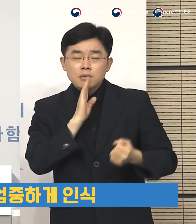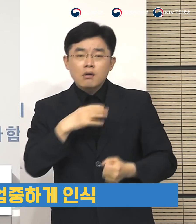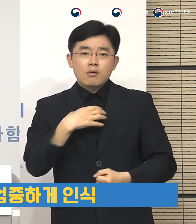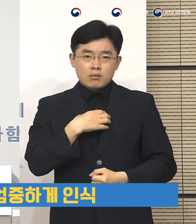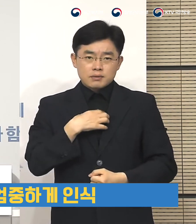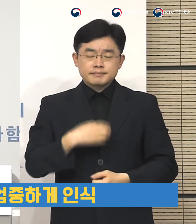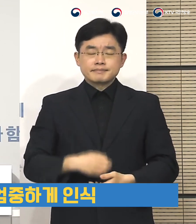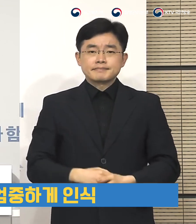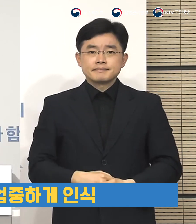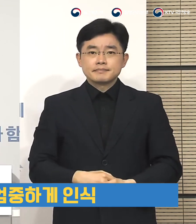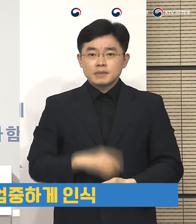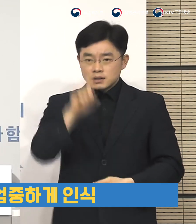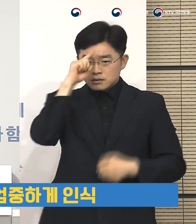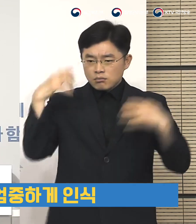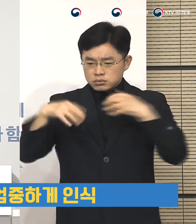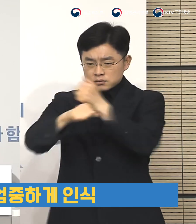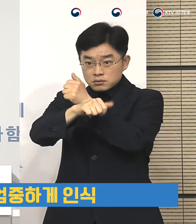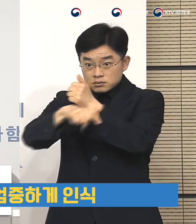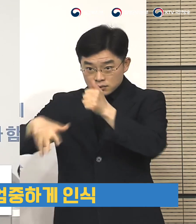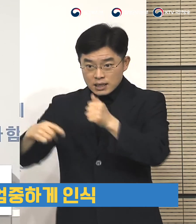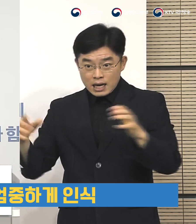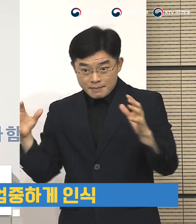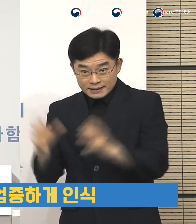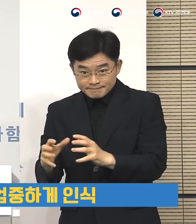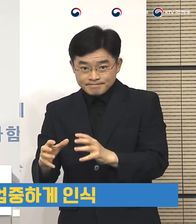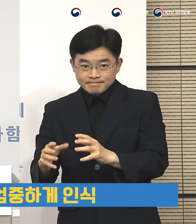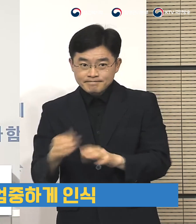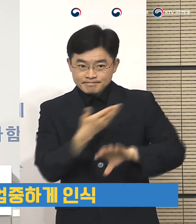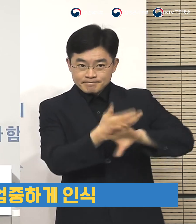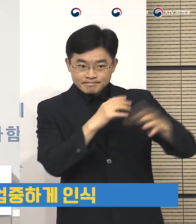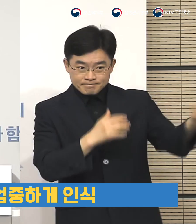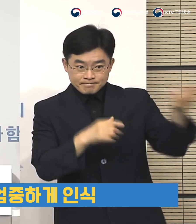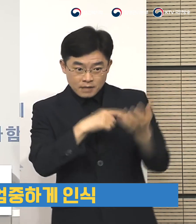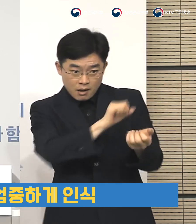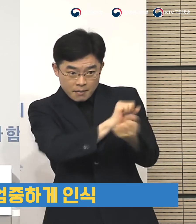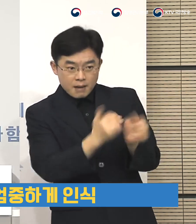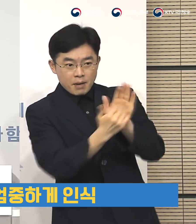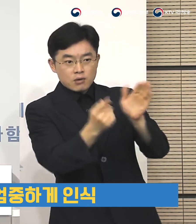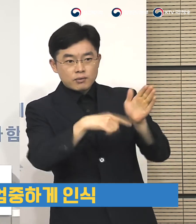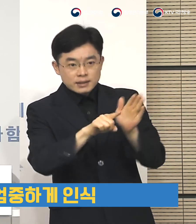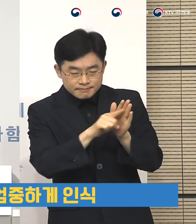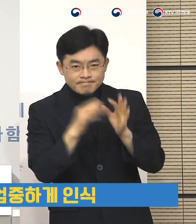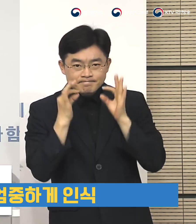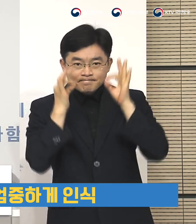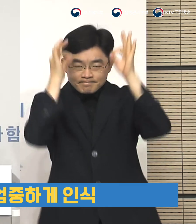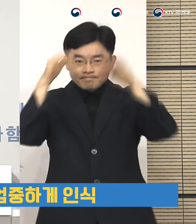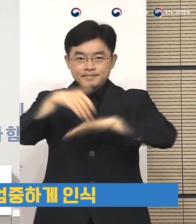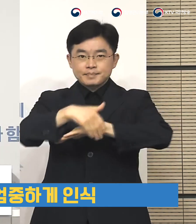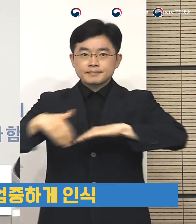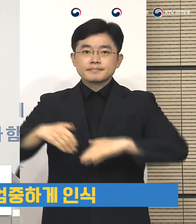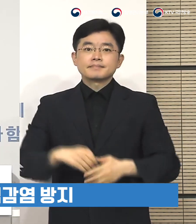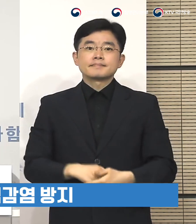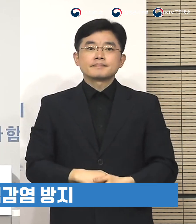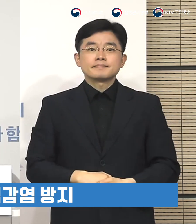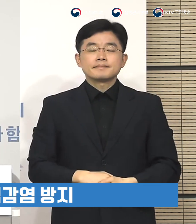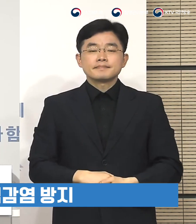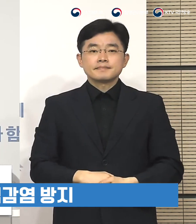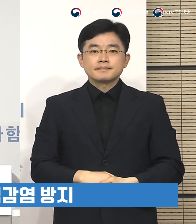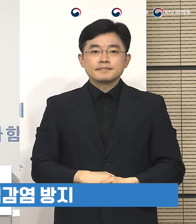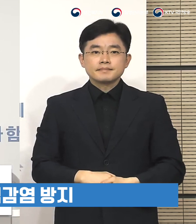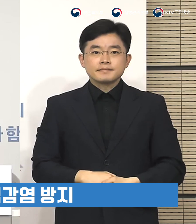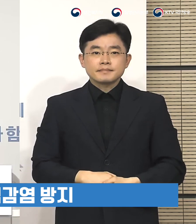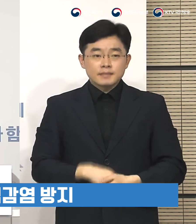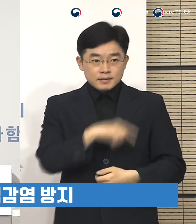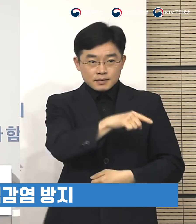있으며 관계부처와 합동으로 해외 입국자 관리를 철저하게 강화해 나갈 것입니다. 정부는